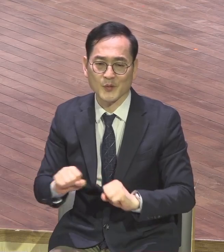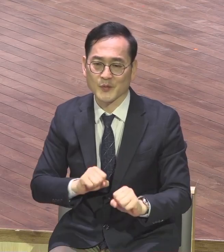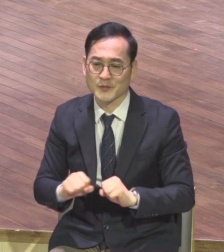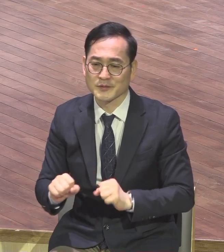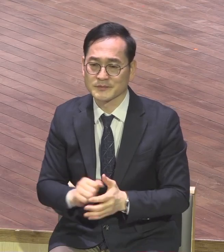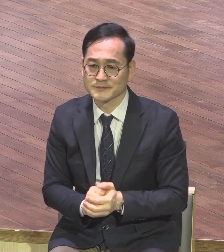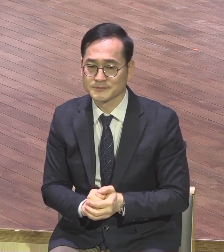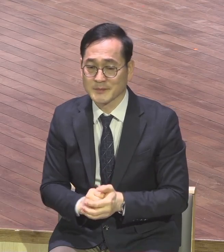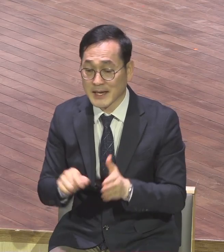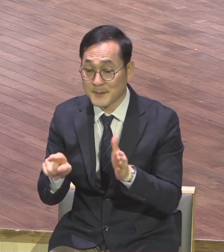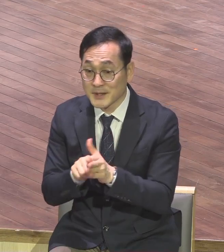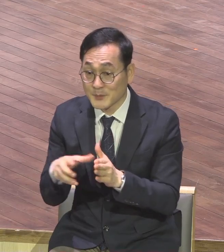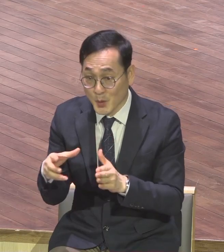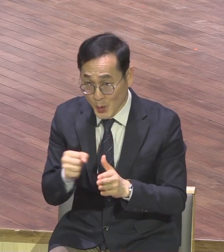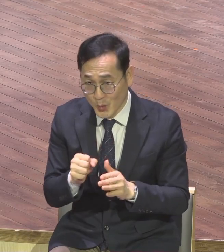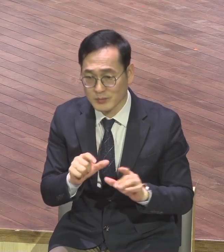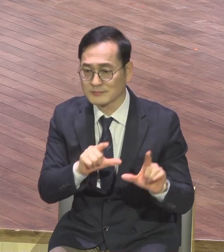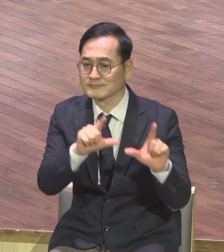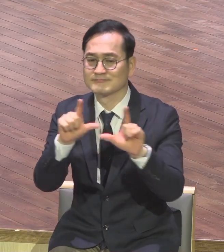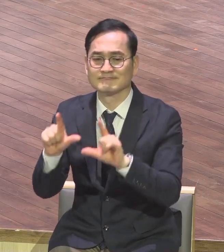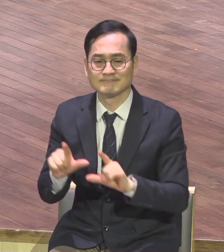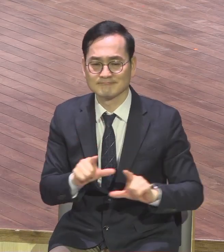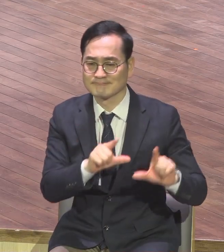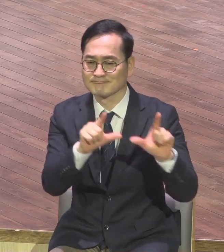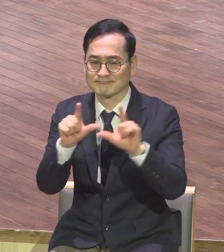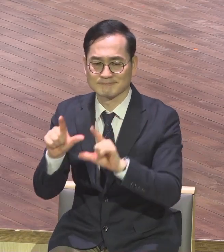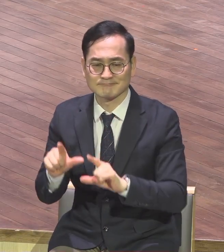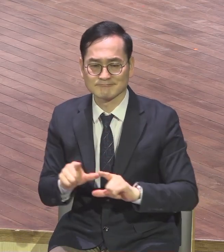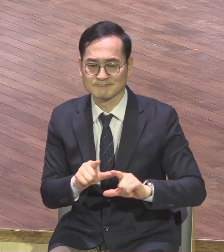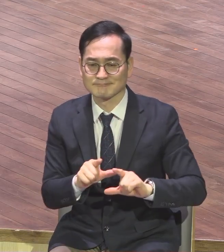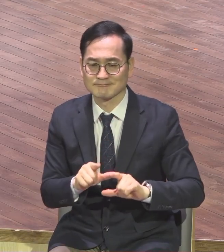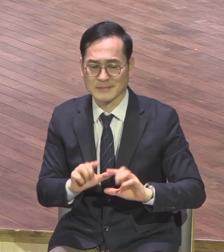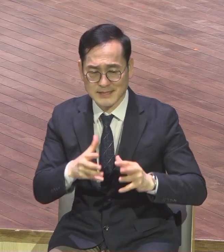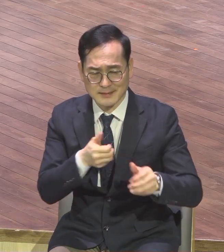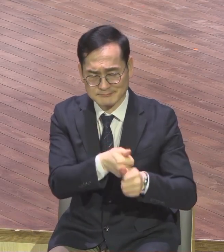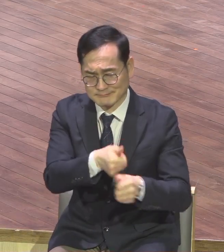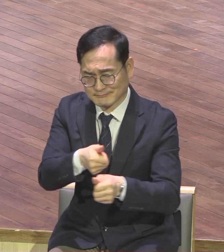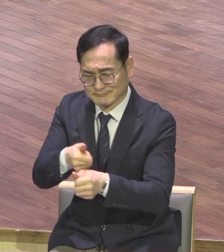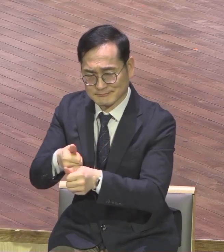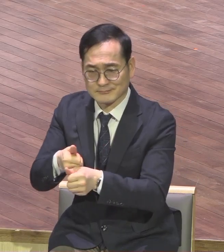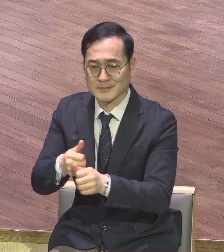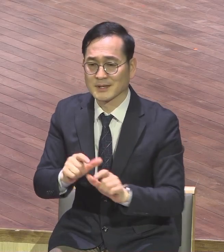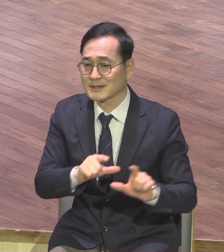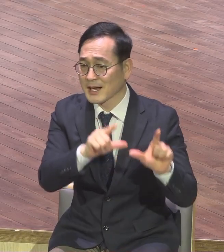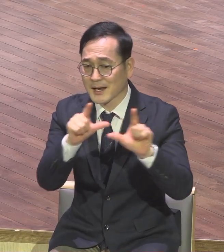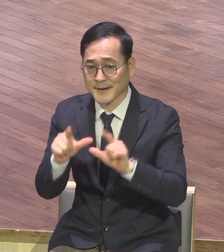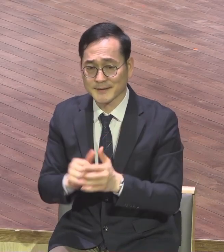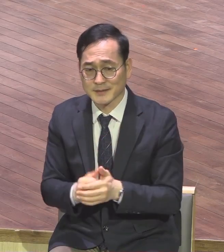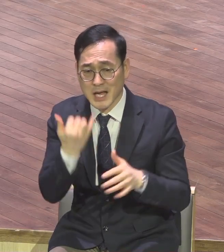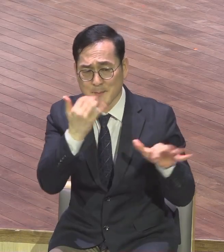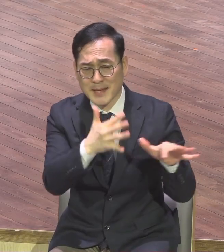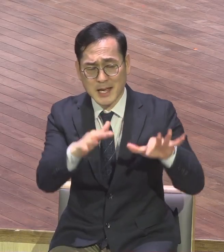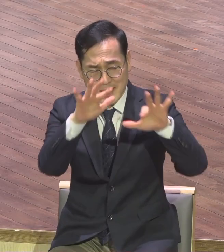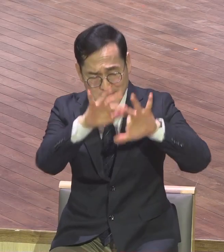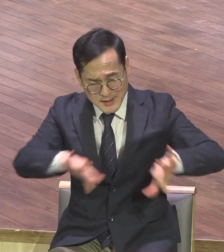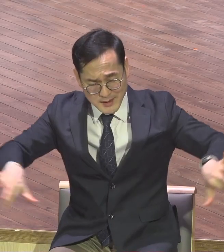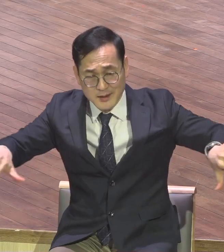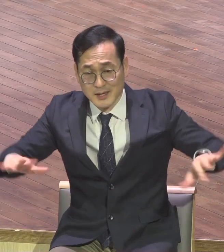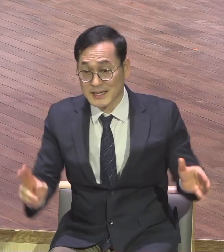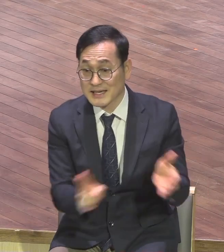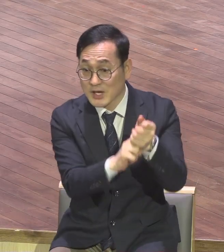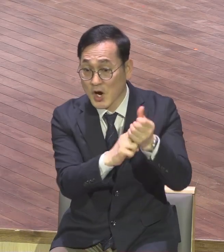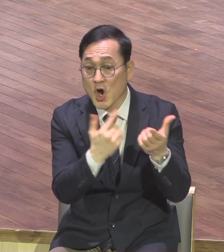믿음 없이는 할 수 없는 거지요. 이론으로 설명이 안 되는 거지요. 홍해 가라는 기적처럼 하나님 하신